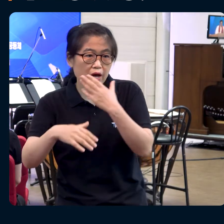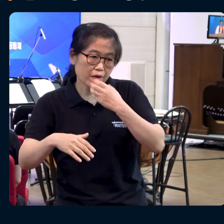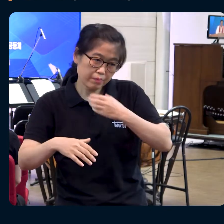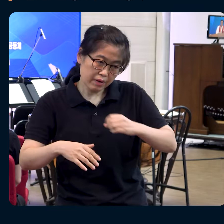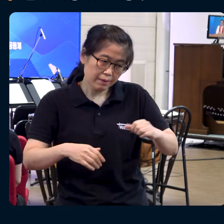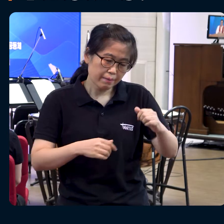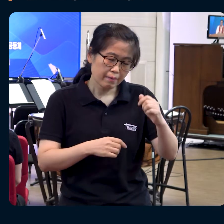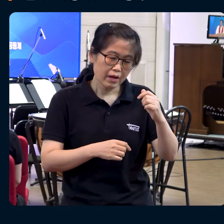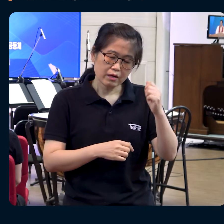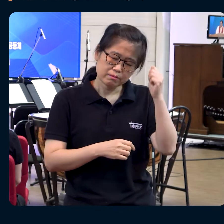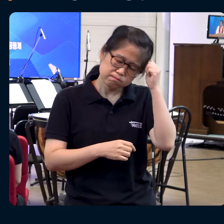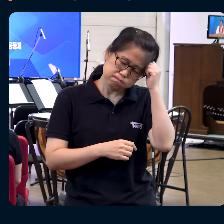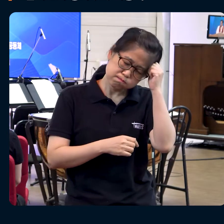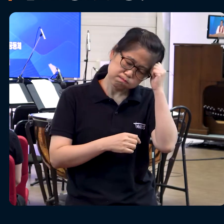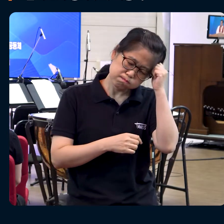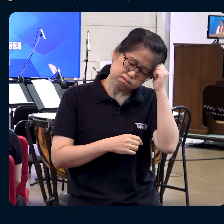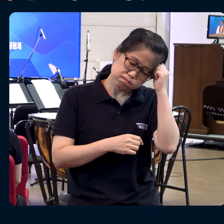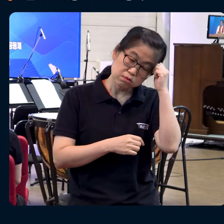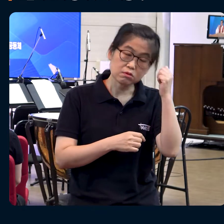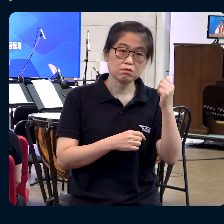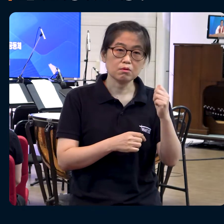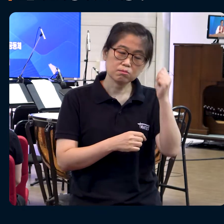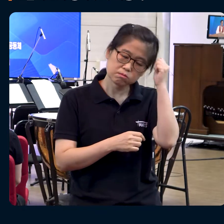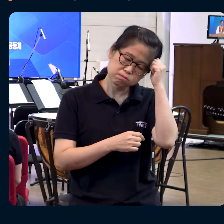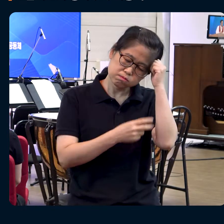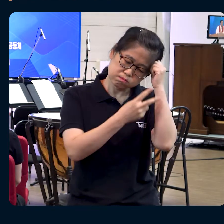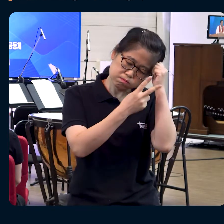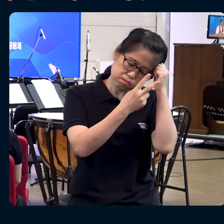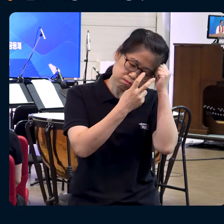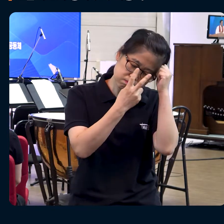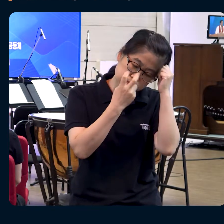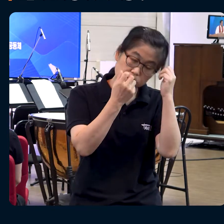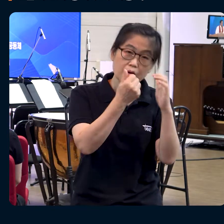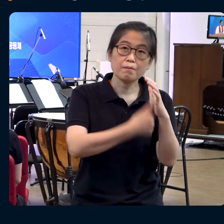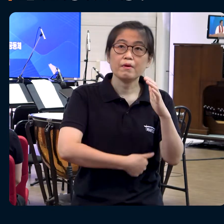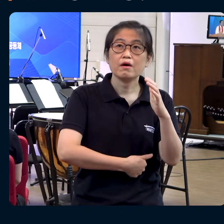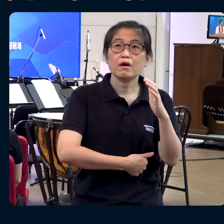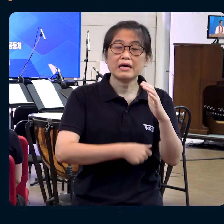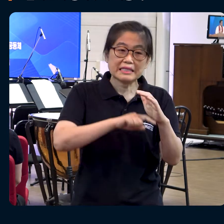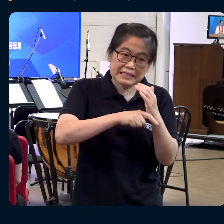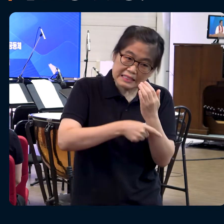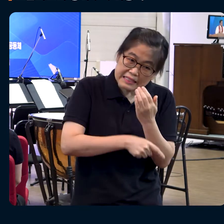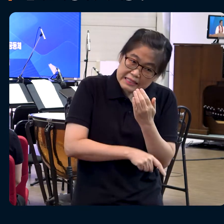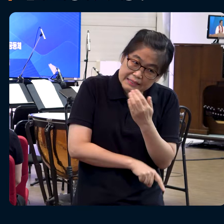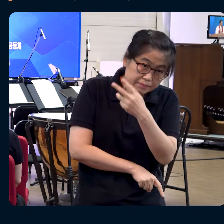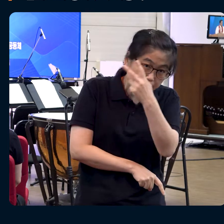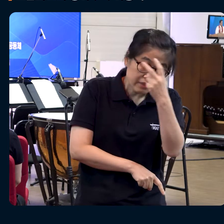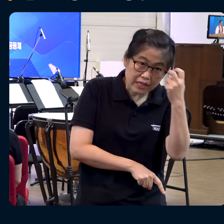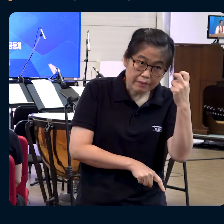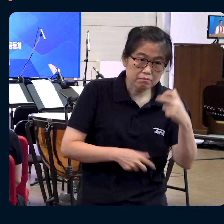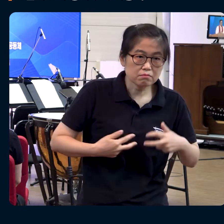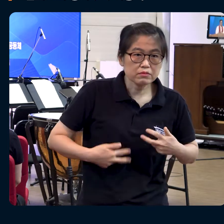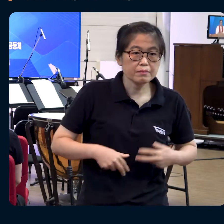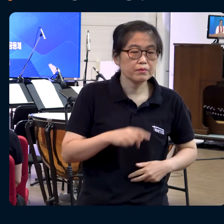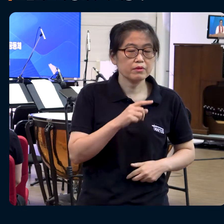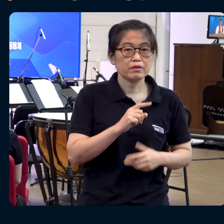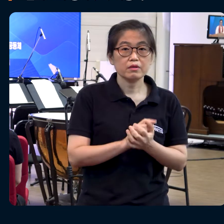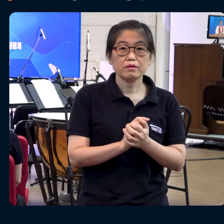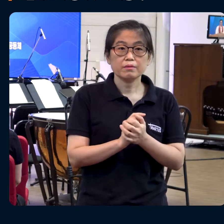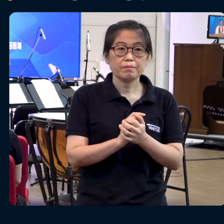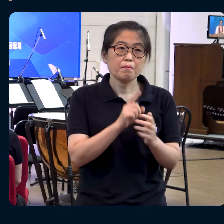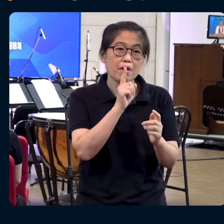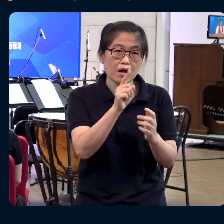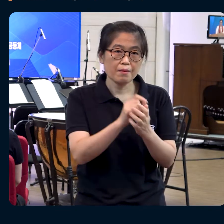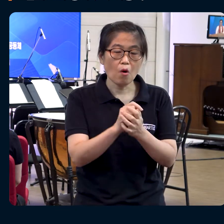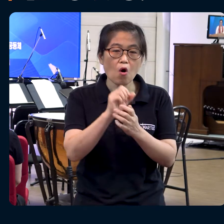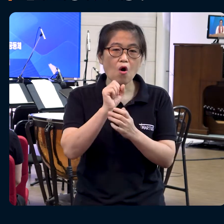아브라함이 깊은 잠에 빠집니다. 이 깊은 잠은, 이건 또 재밌는 말이죠. 사실은 이거는 하와를 만들기